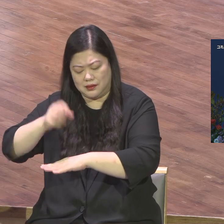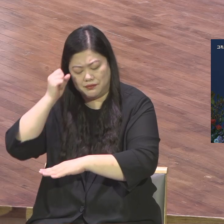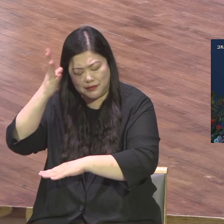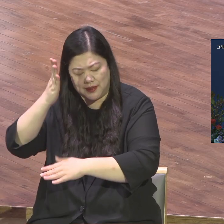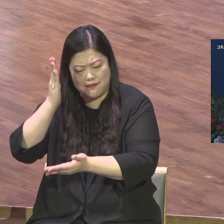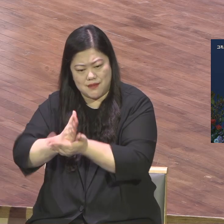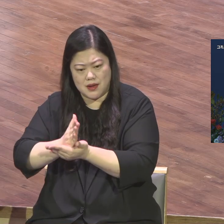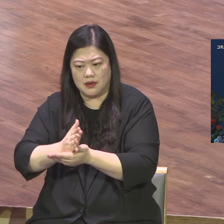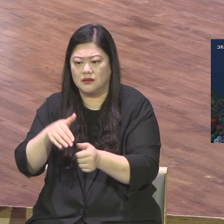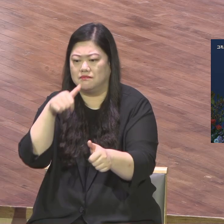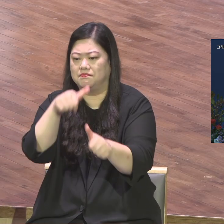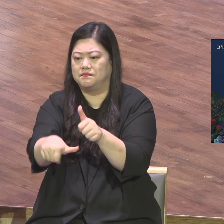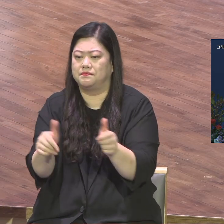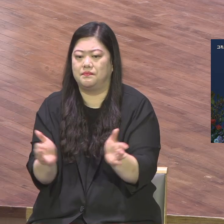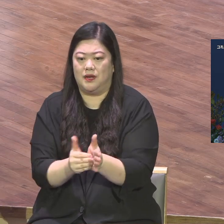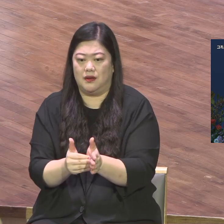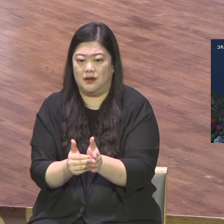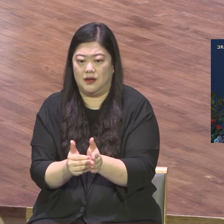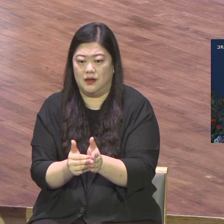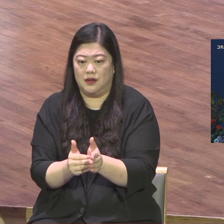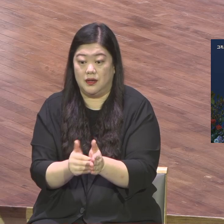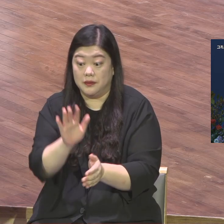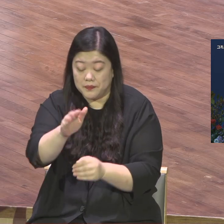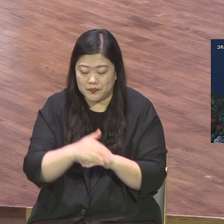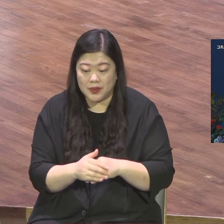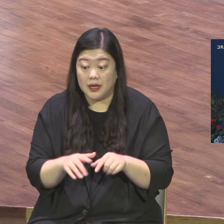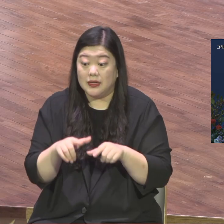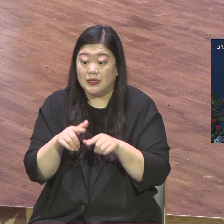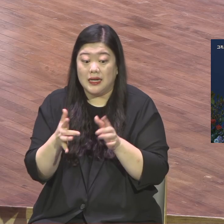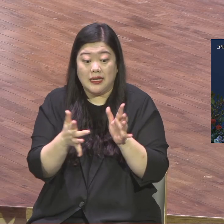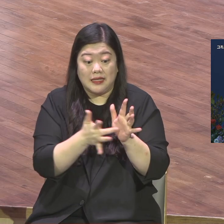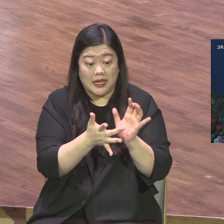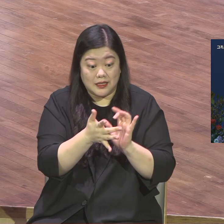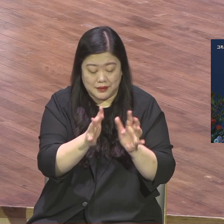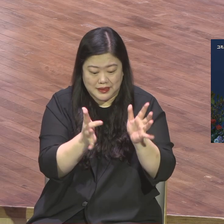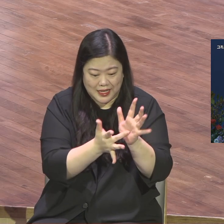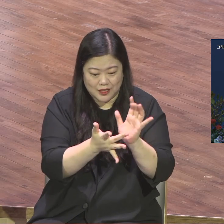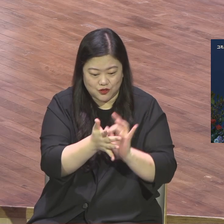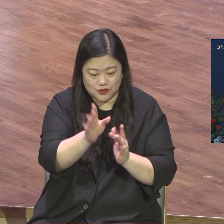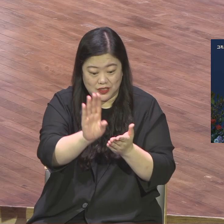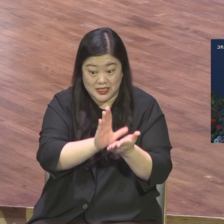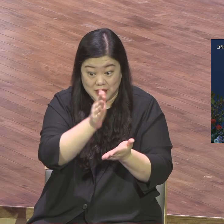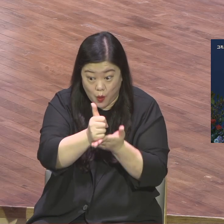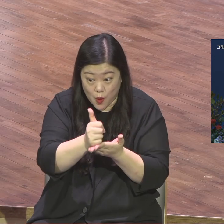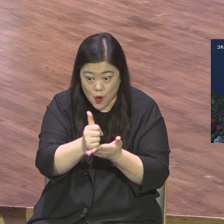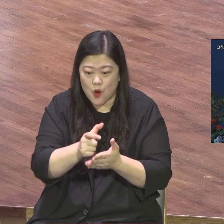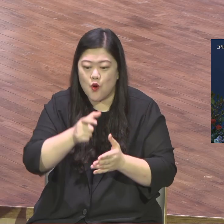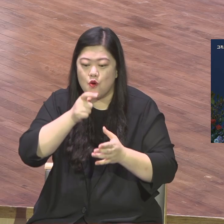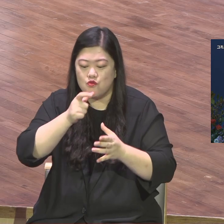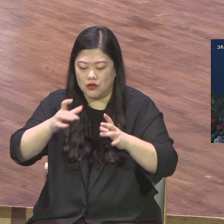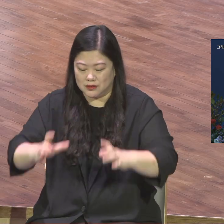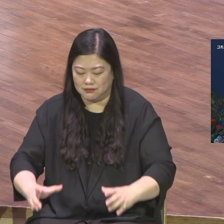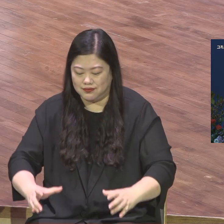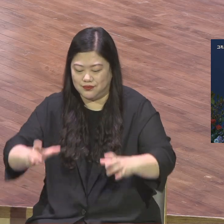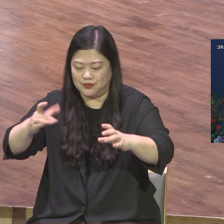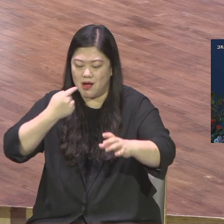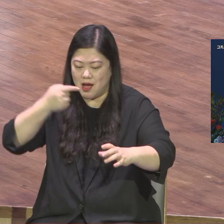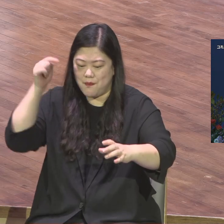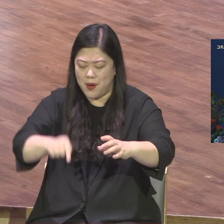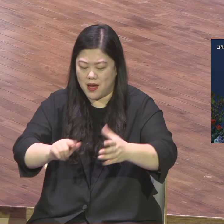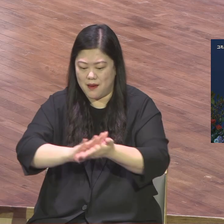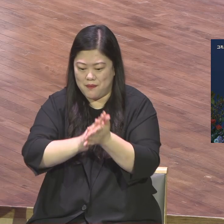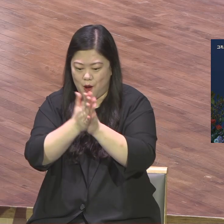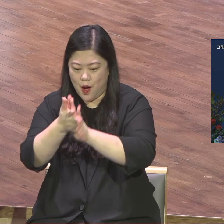예수 그리스도는 물 포도주를 바꾸었다. 그런데 이 현대 교회는 더 엄청난